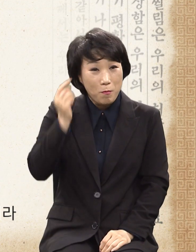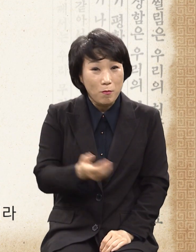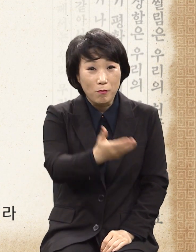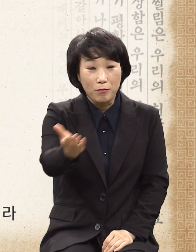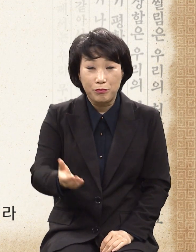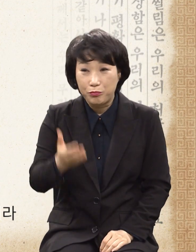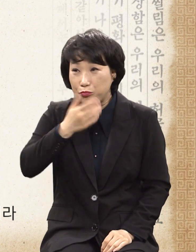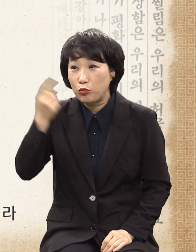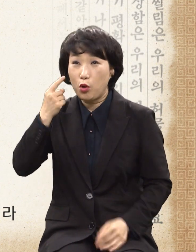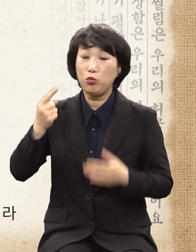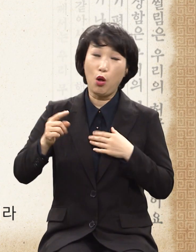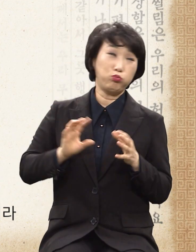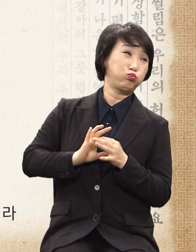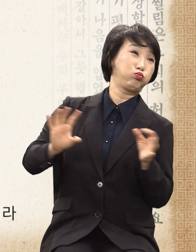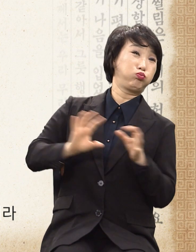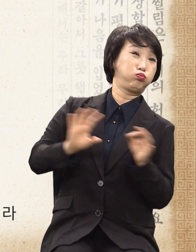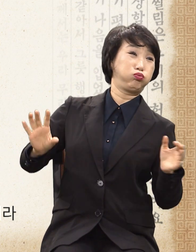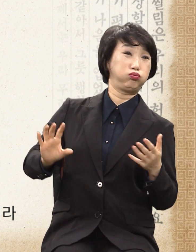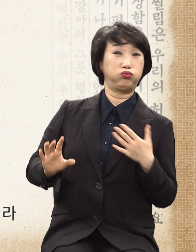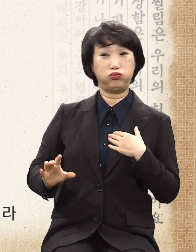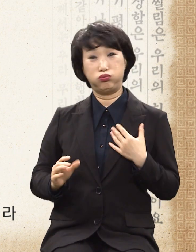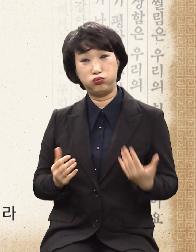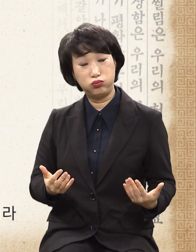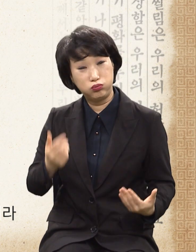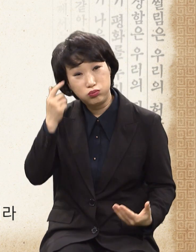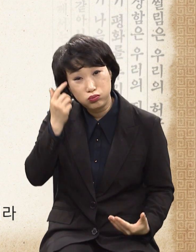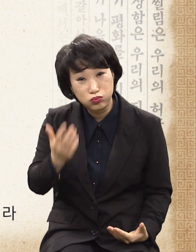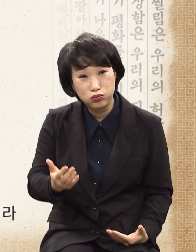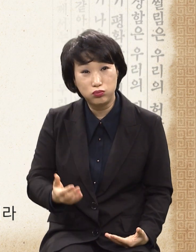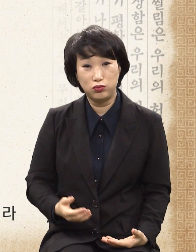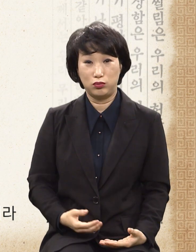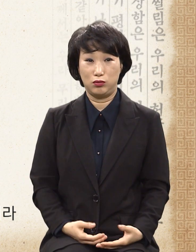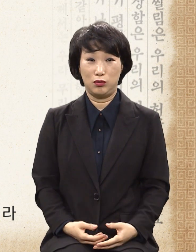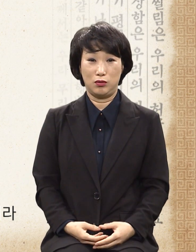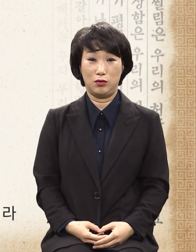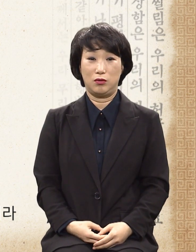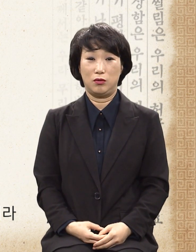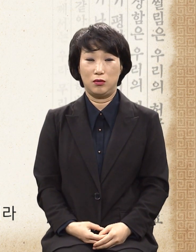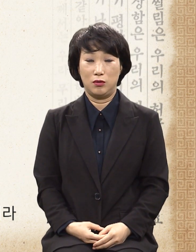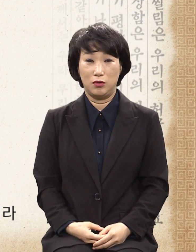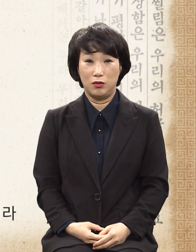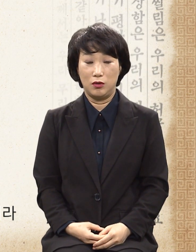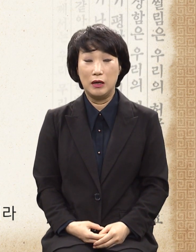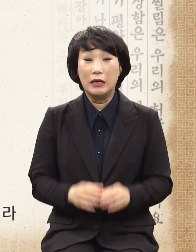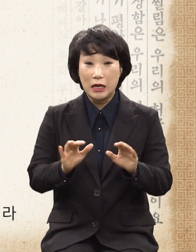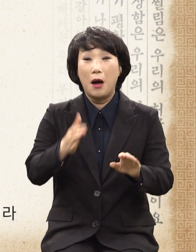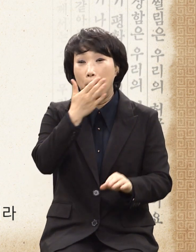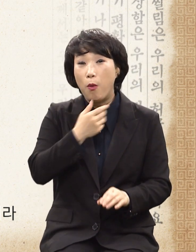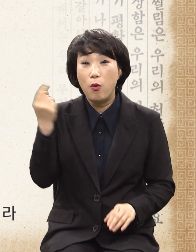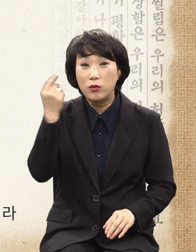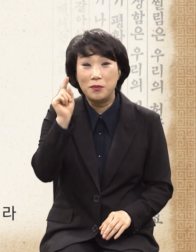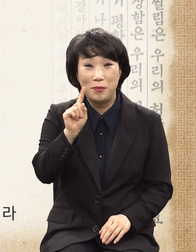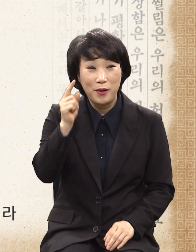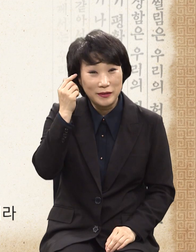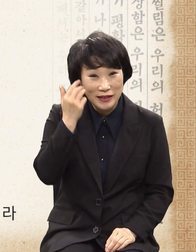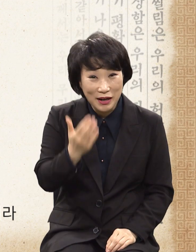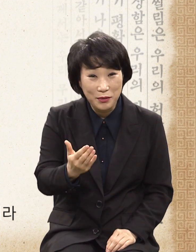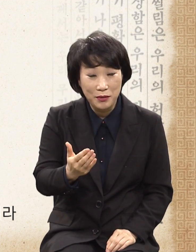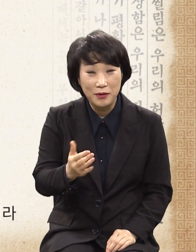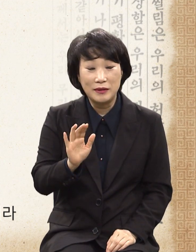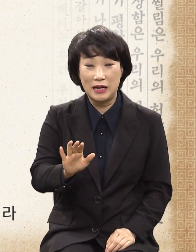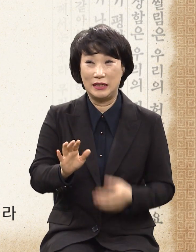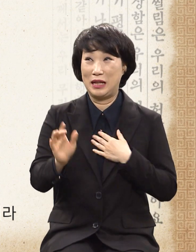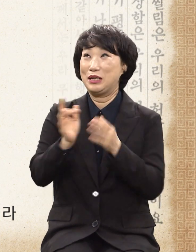복음과 아무 상관이 없는 사람이 되느냐 그 말이요. 복음이라는 것은